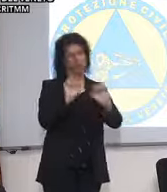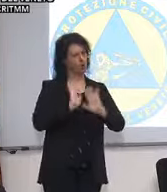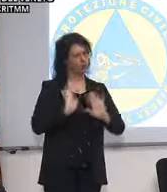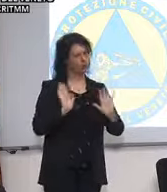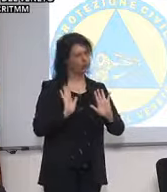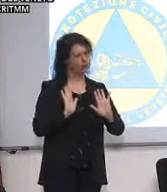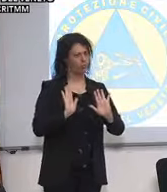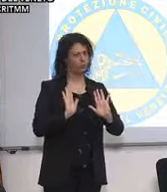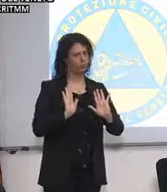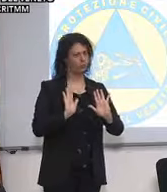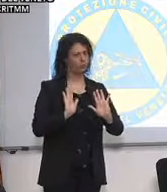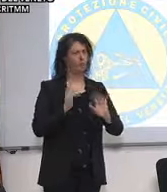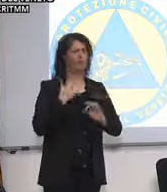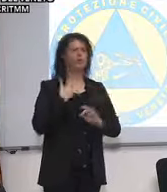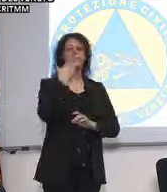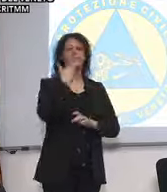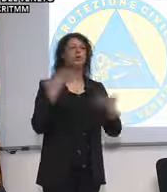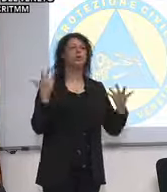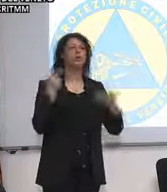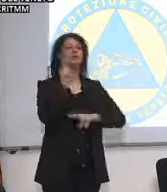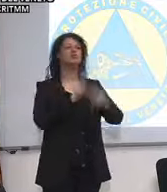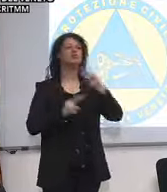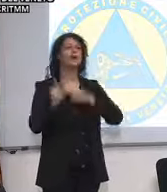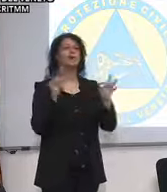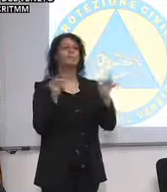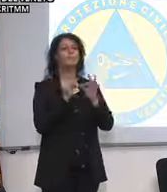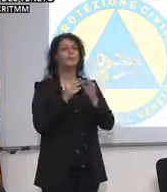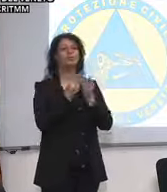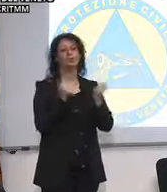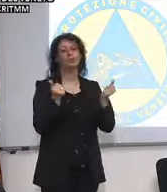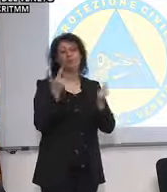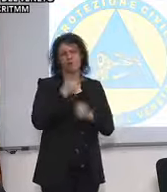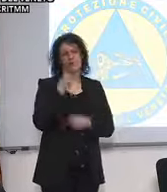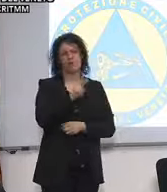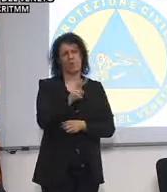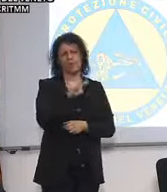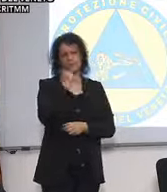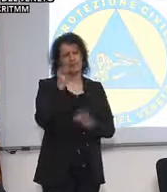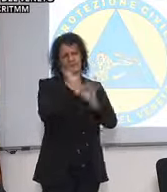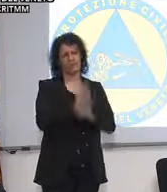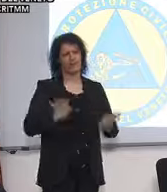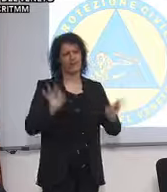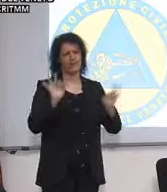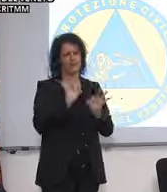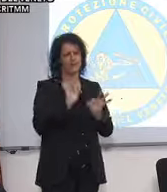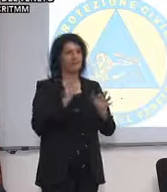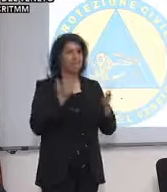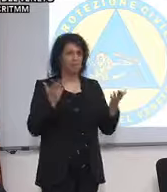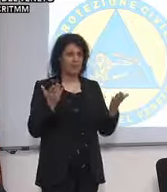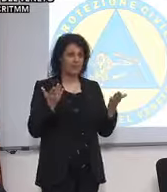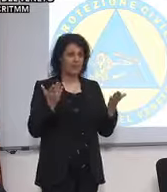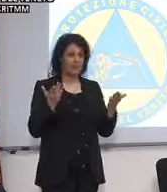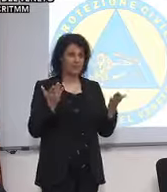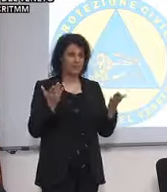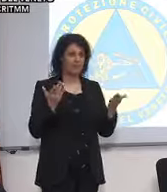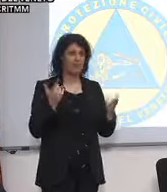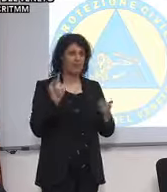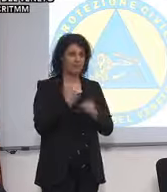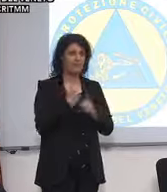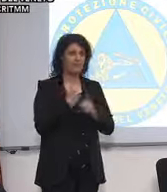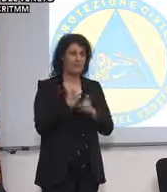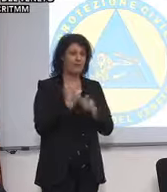come si può dire, il trovare la soluzione, perché poi la violenza non serve a niente. Però bisogna che ci siano entrambe le parti che hanno voglia di fare un